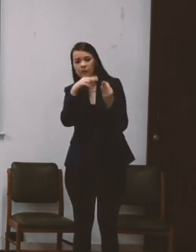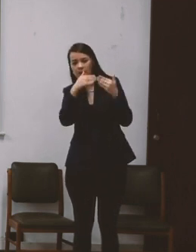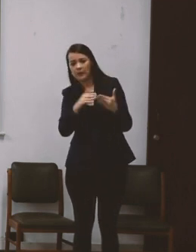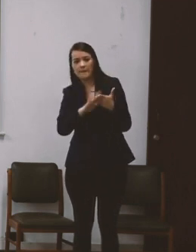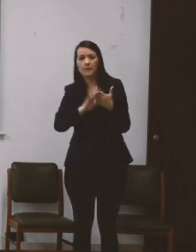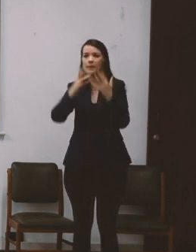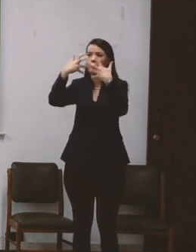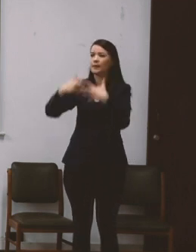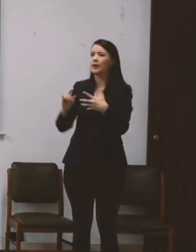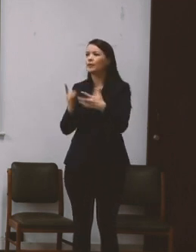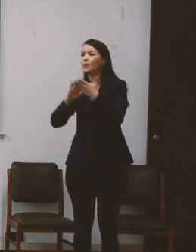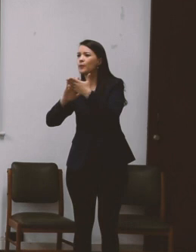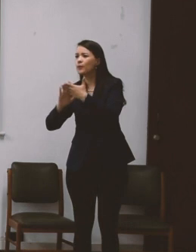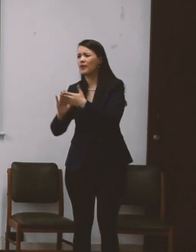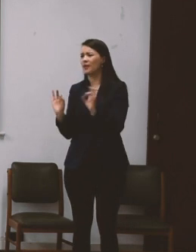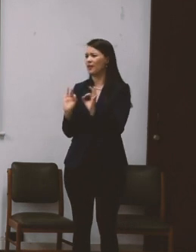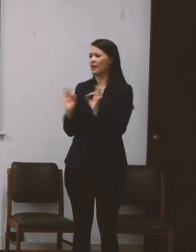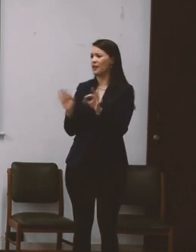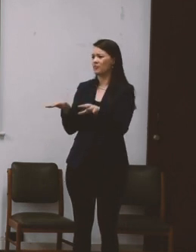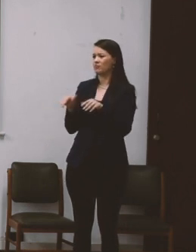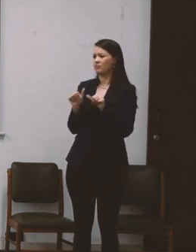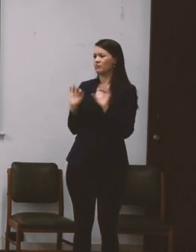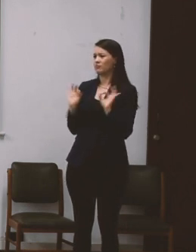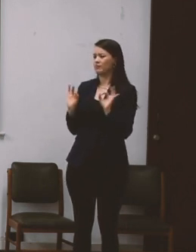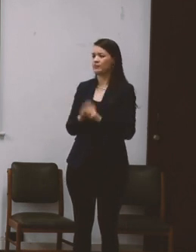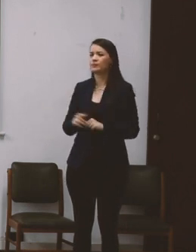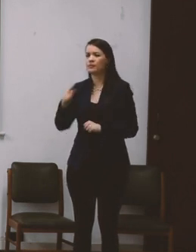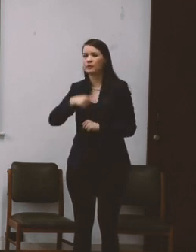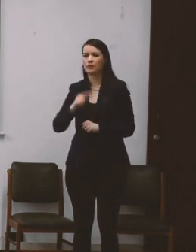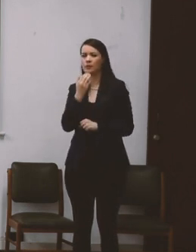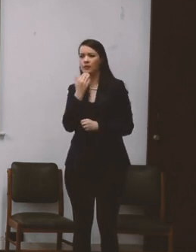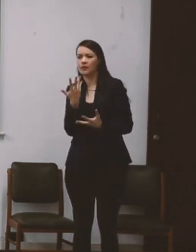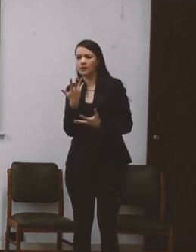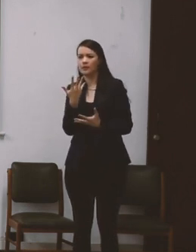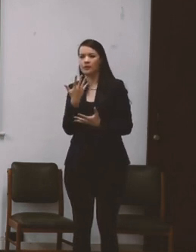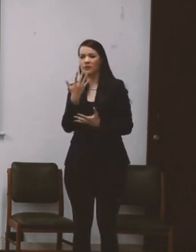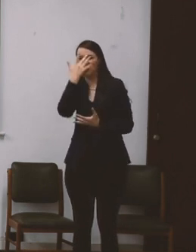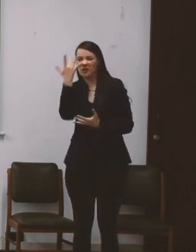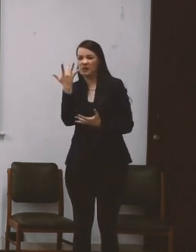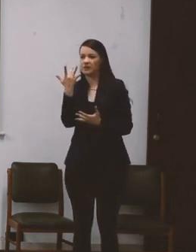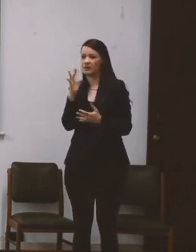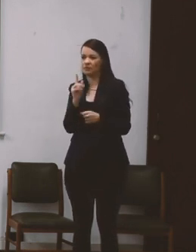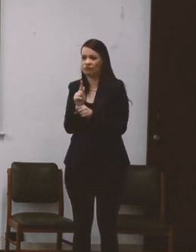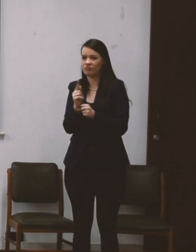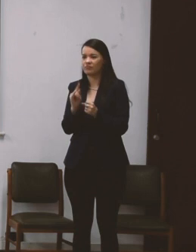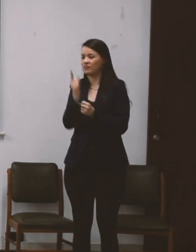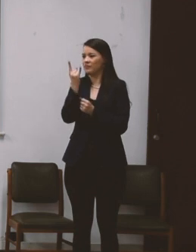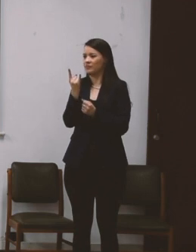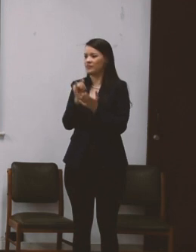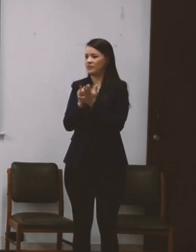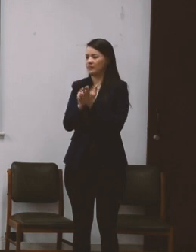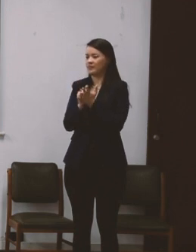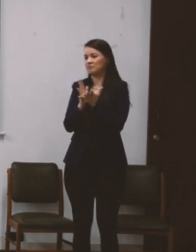ninguna empresa socialmente responsable. Finalmente, no nos vamos a disculpar por ser discas, siempre posibles y